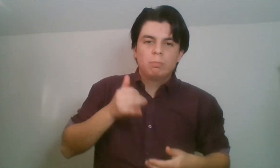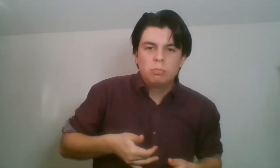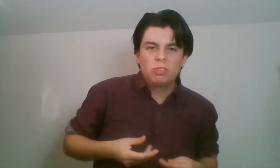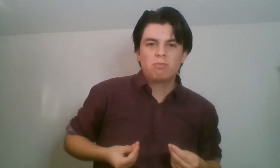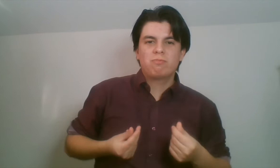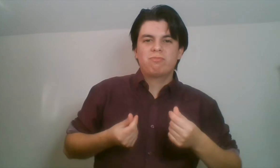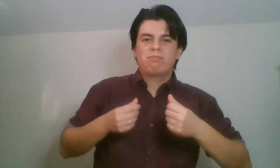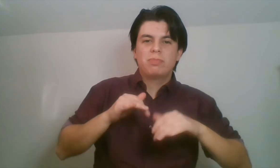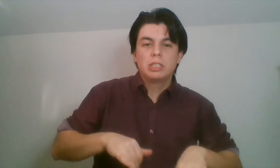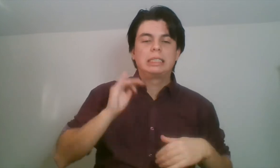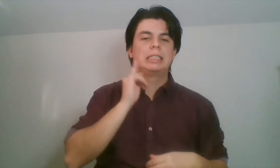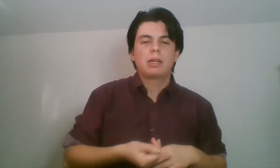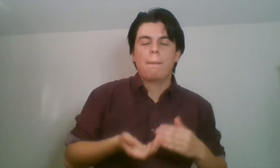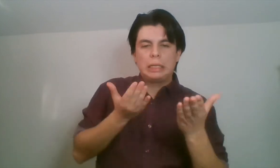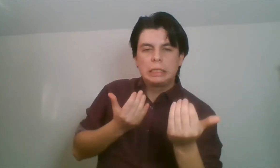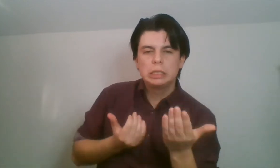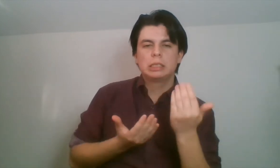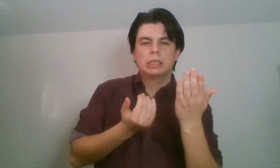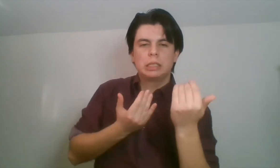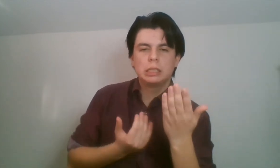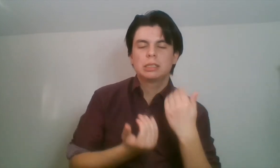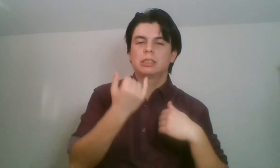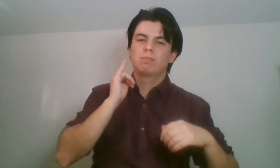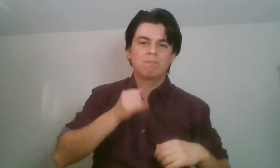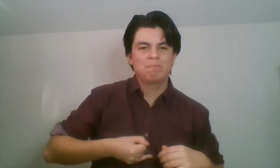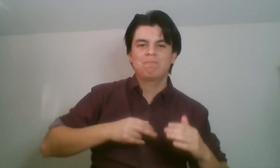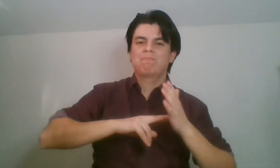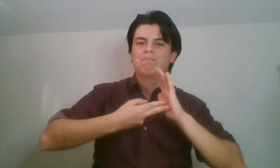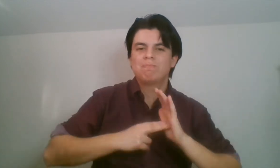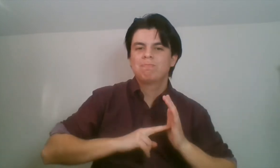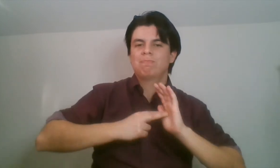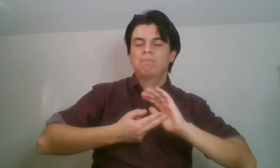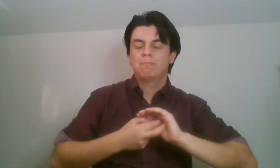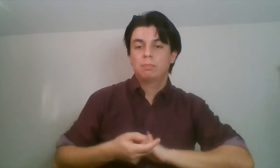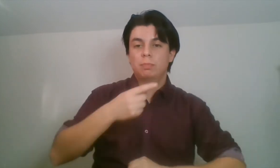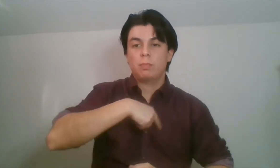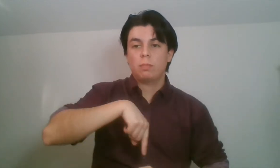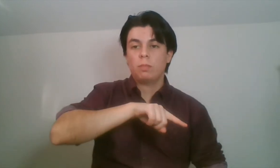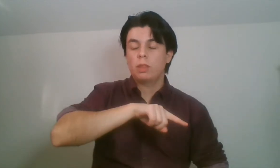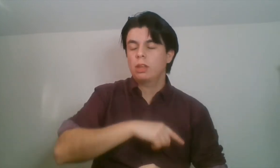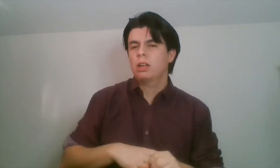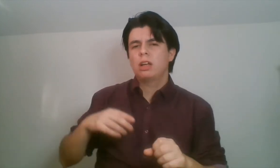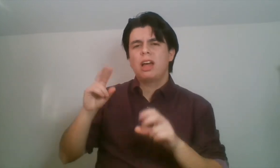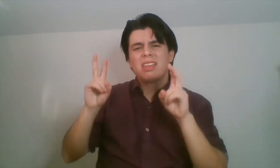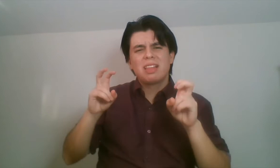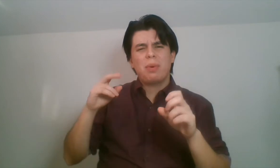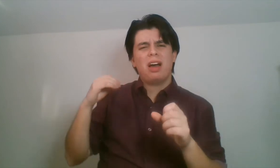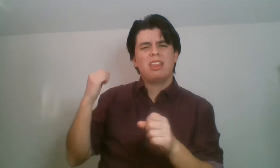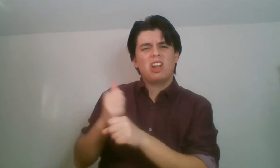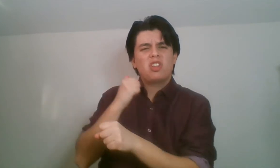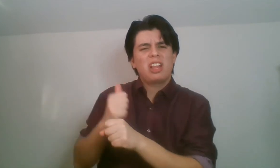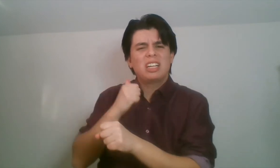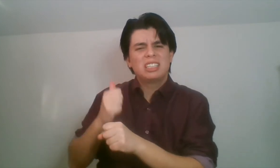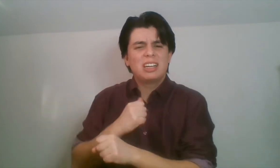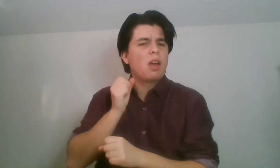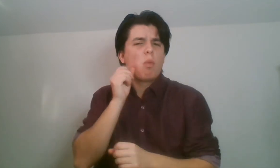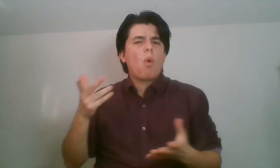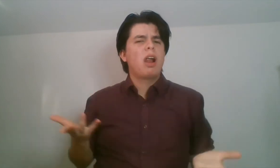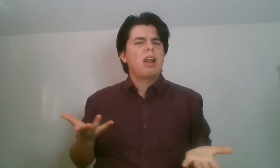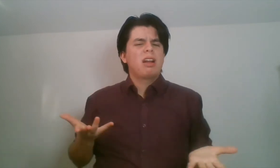que está siempre presente como una necesidad permanente y contingente. A propósito de los